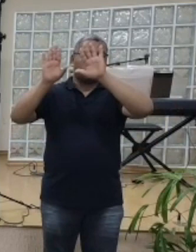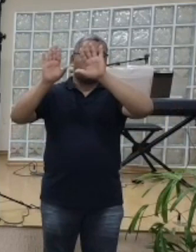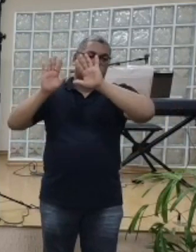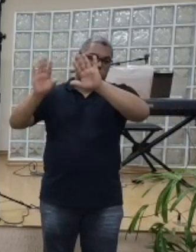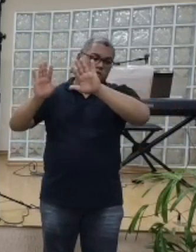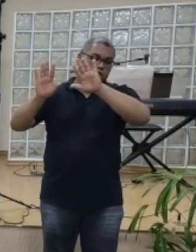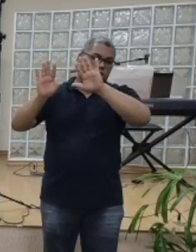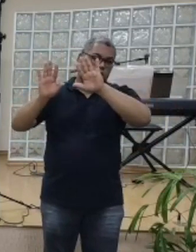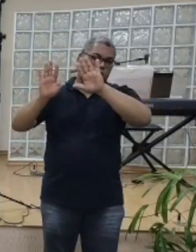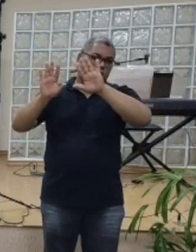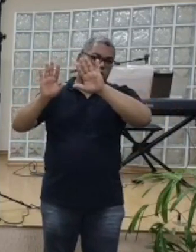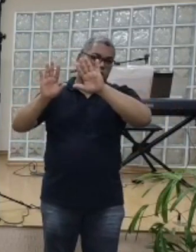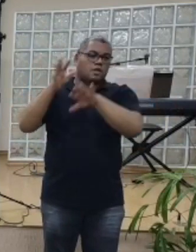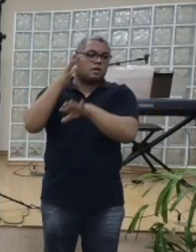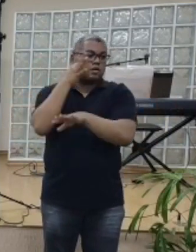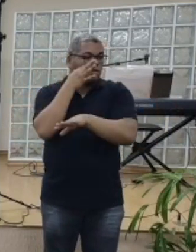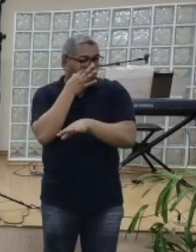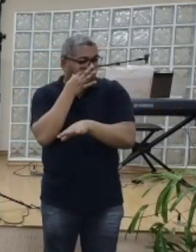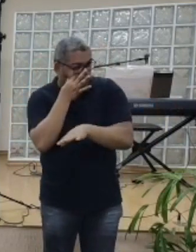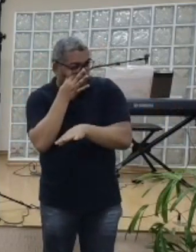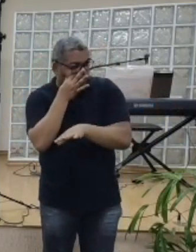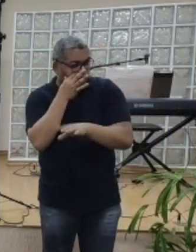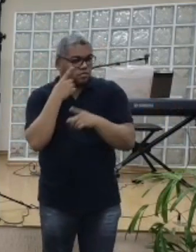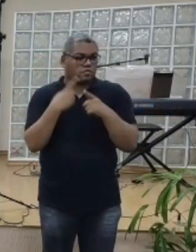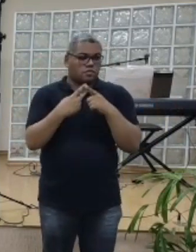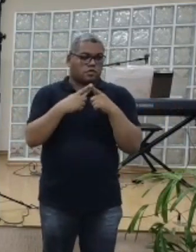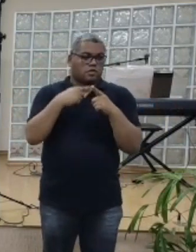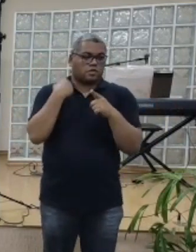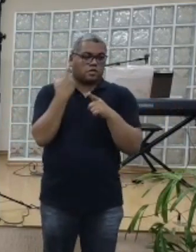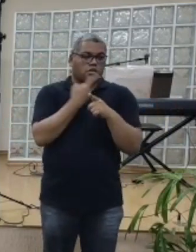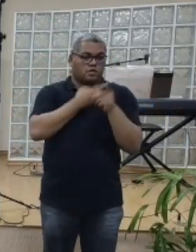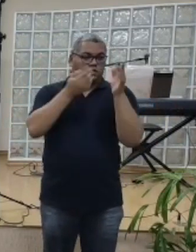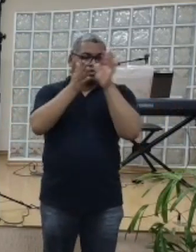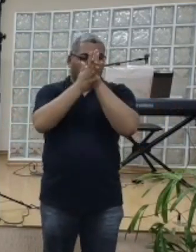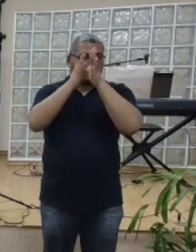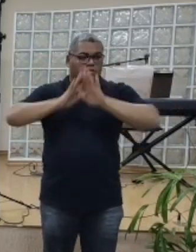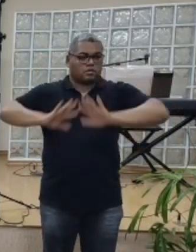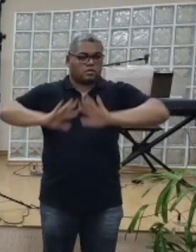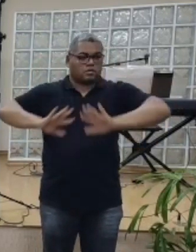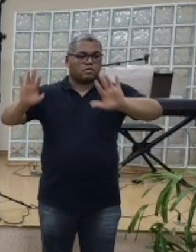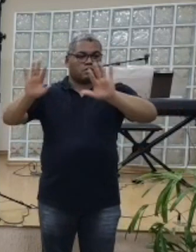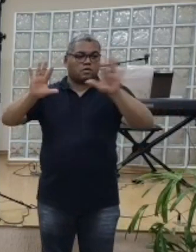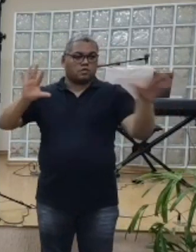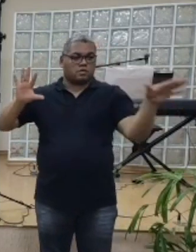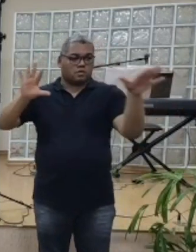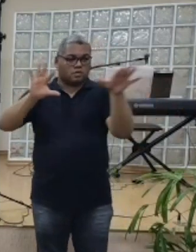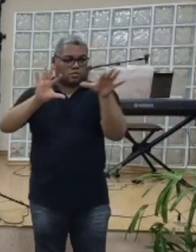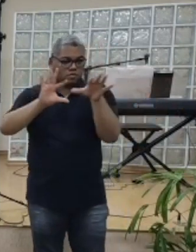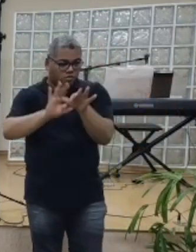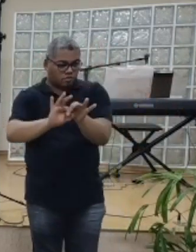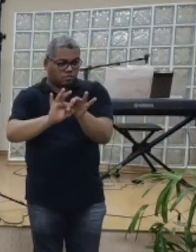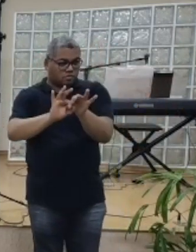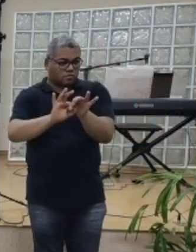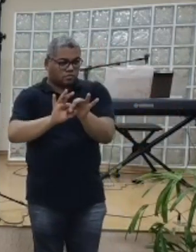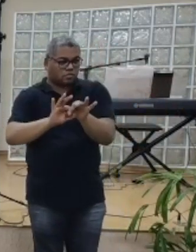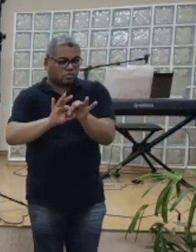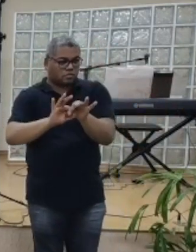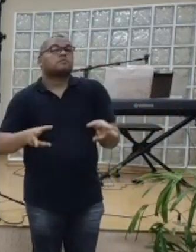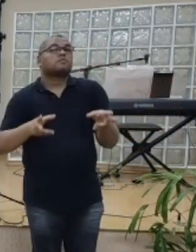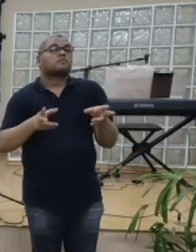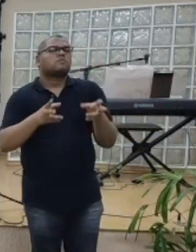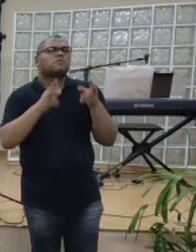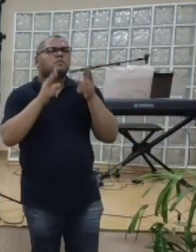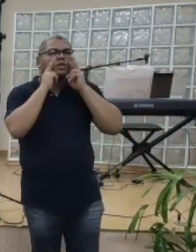Nós adoramos na unidade. Eu vi algumas igrejas na época de pandemia fazer Santa Ceia, cada um na